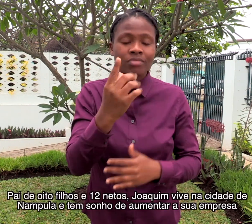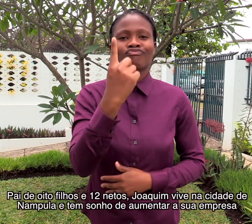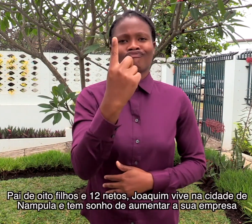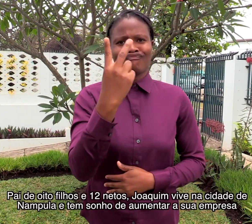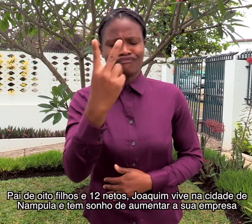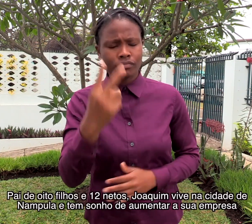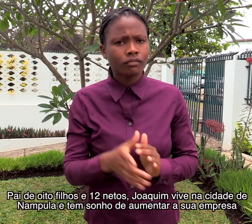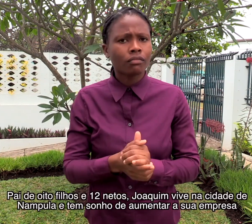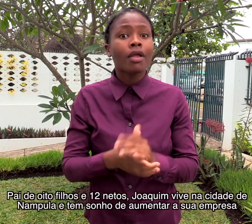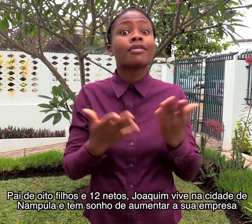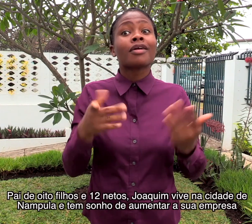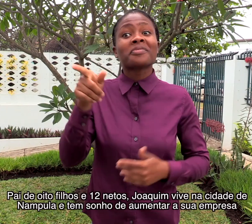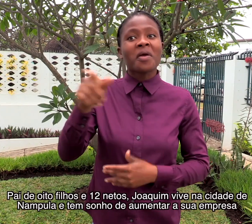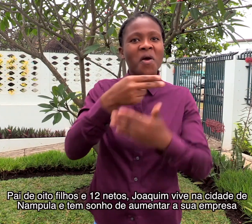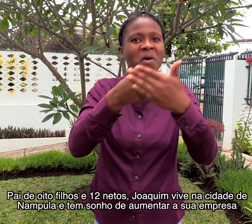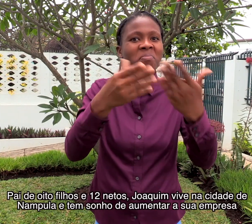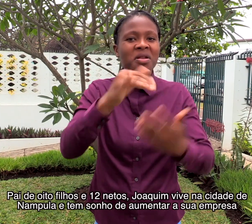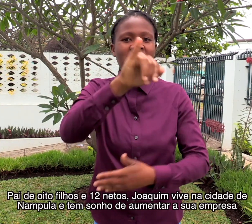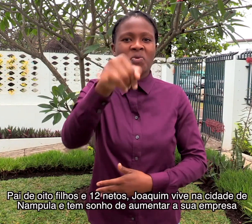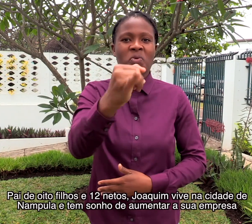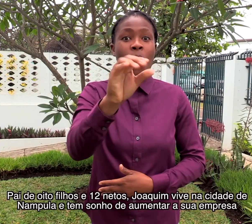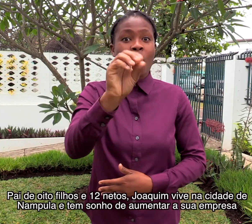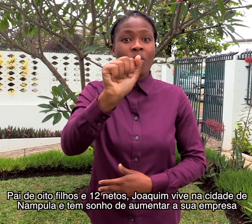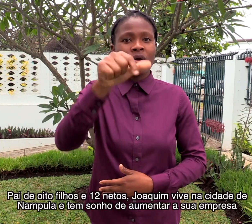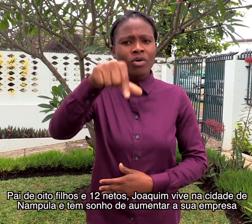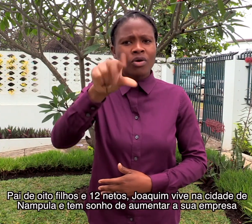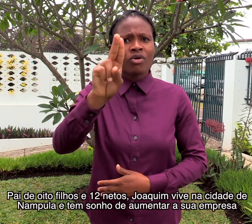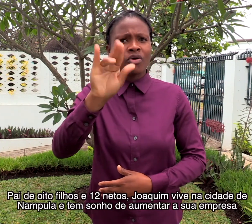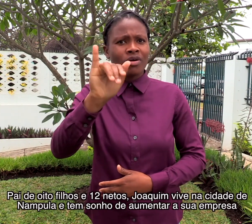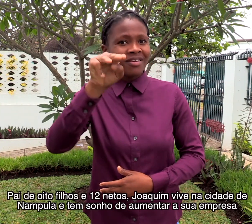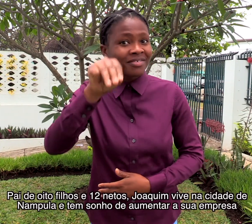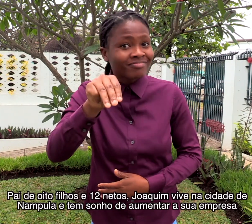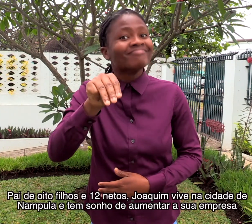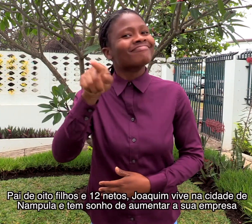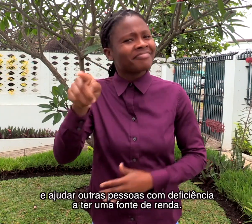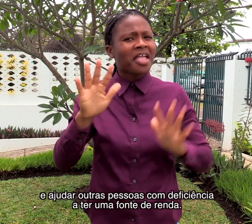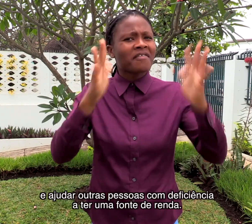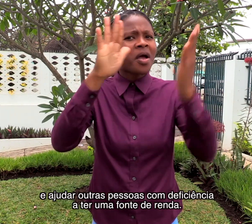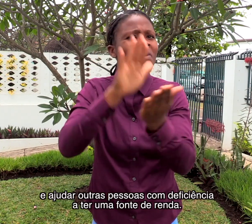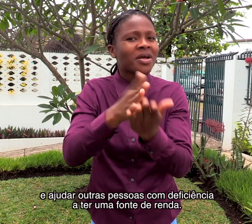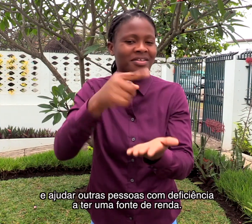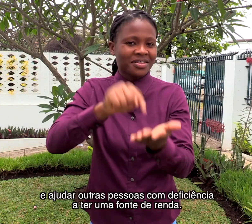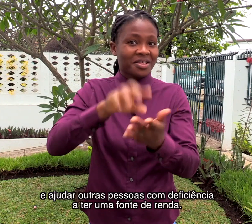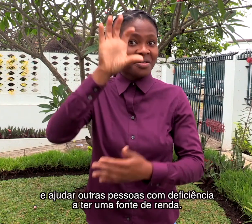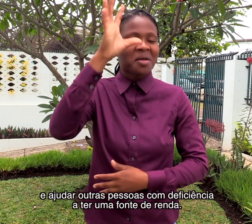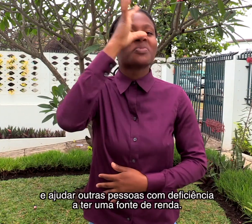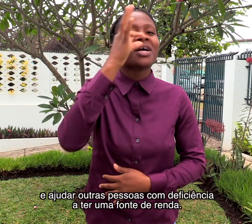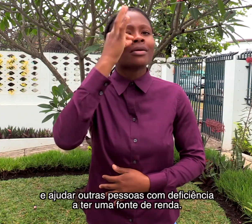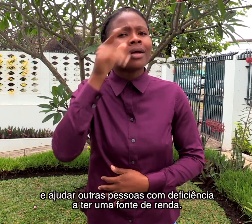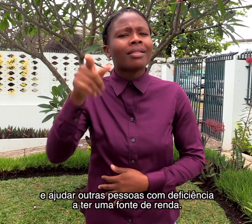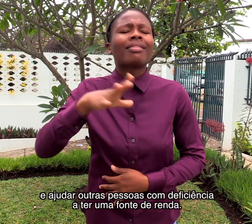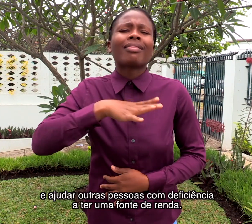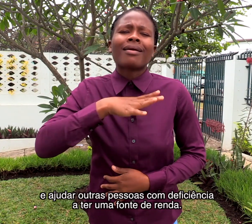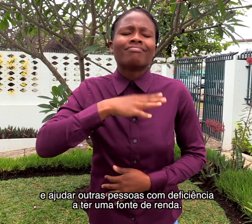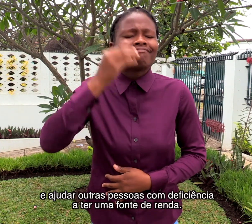Pai de oito filhos e doze netos, Joaquim vive na cidade de Nampula e tem um sonho de aumentar a sua empresa e ajudar outras